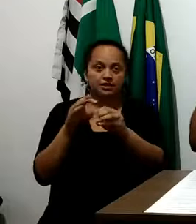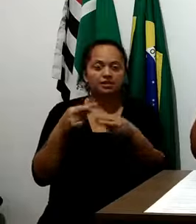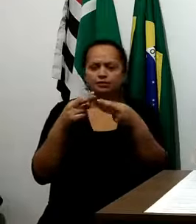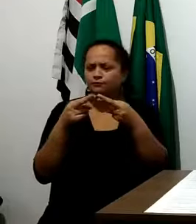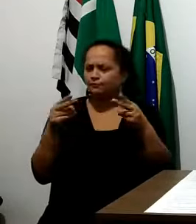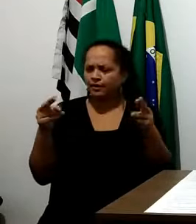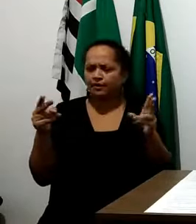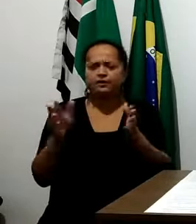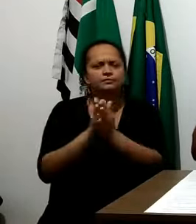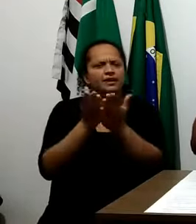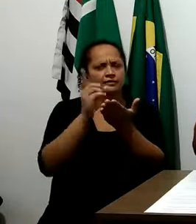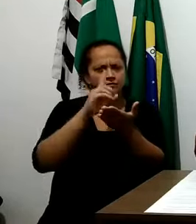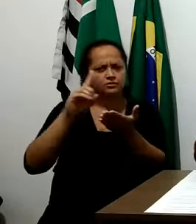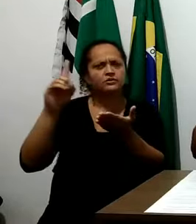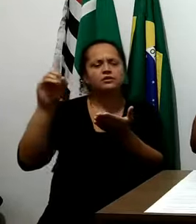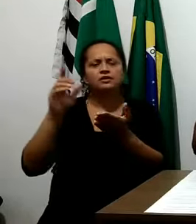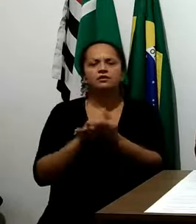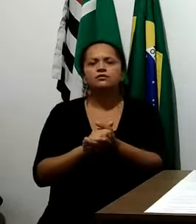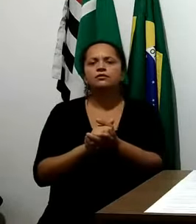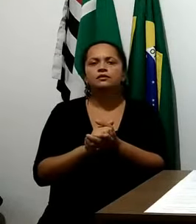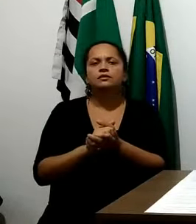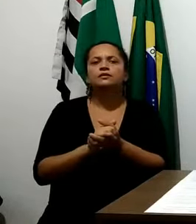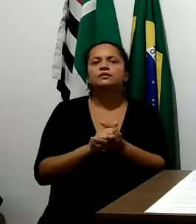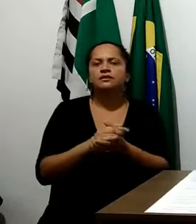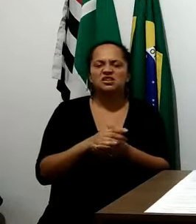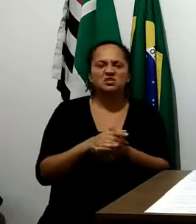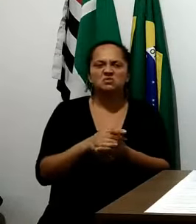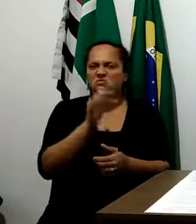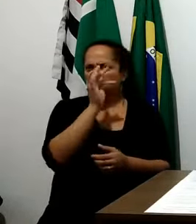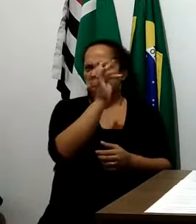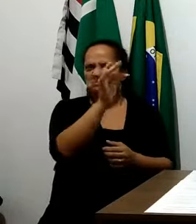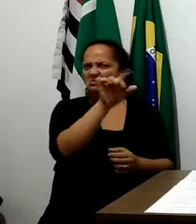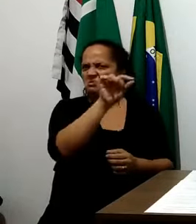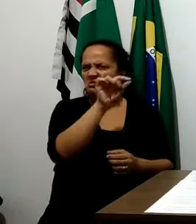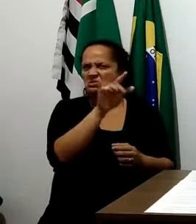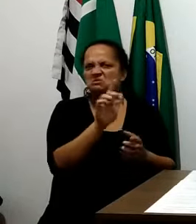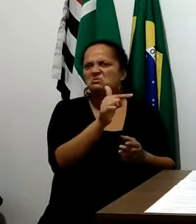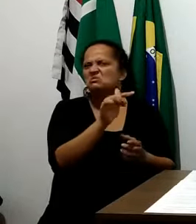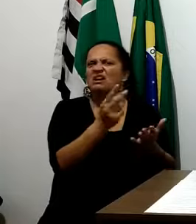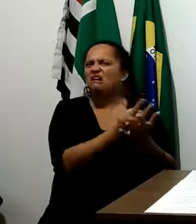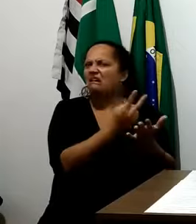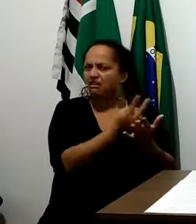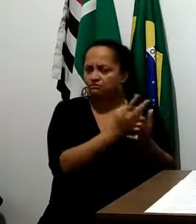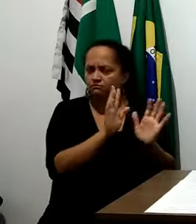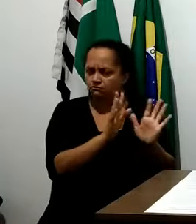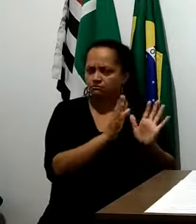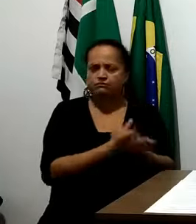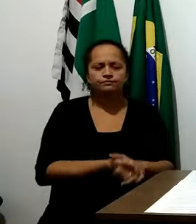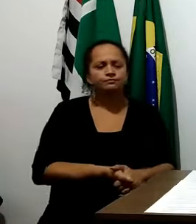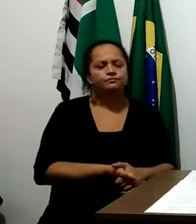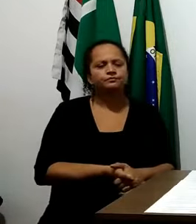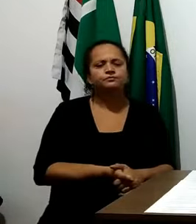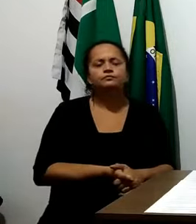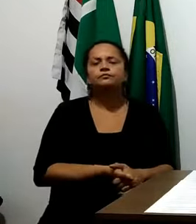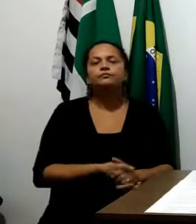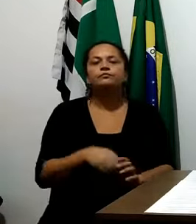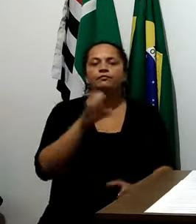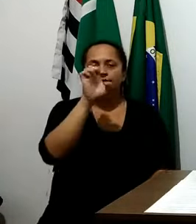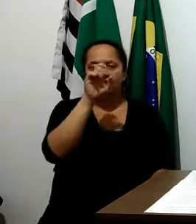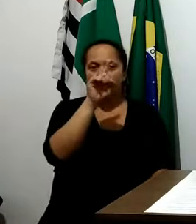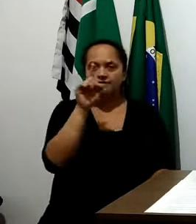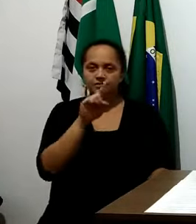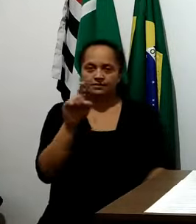vários aprendizados, está errado. Amém? Então vamos lá. Ezequiel, capítulo 22, versículo